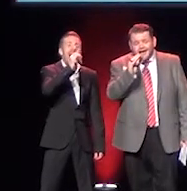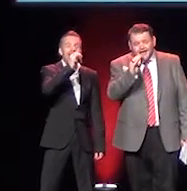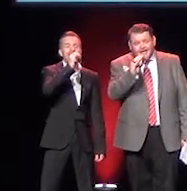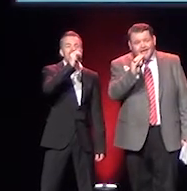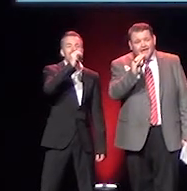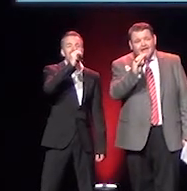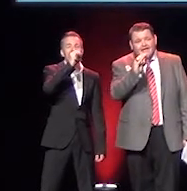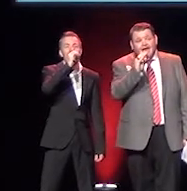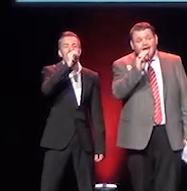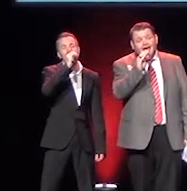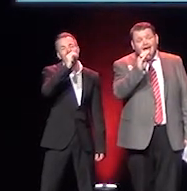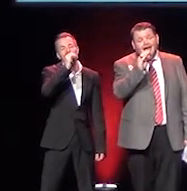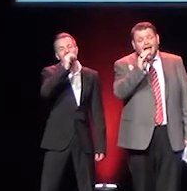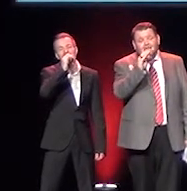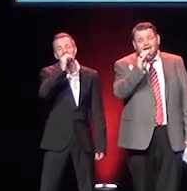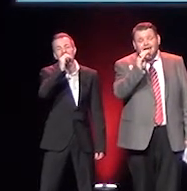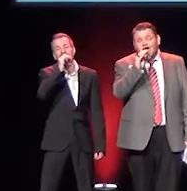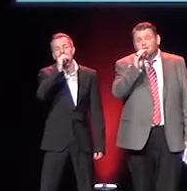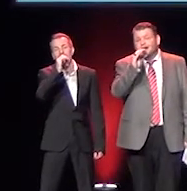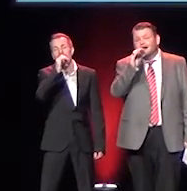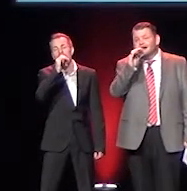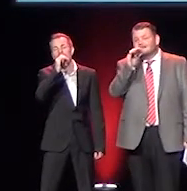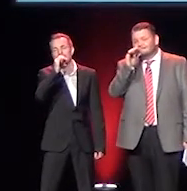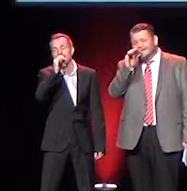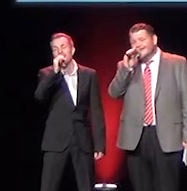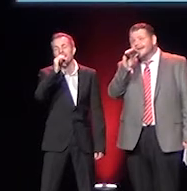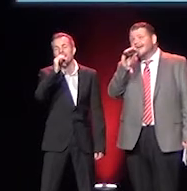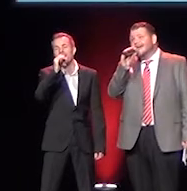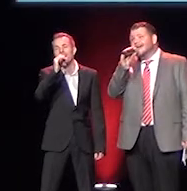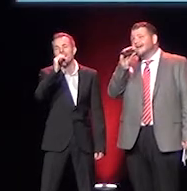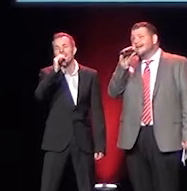zusammen, wie aber doch was